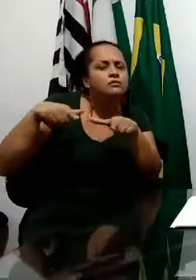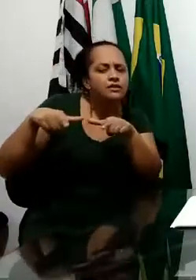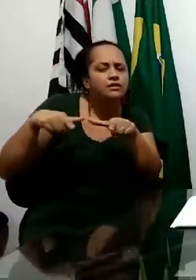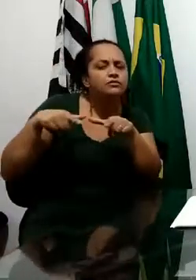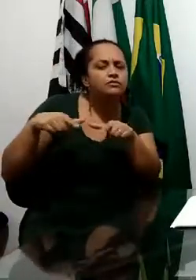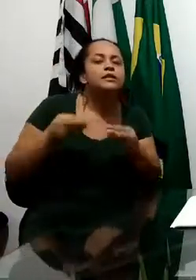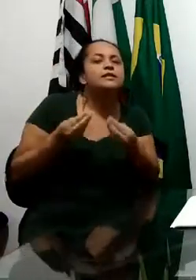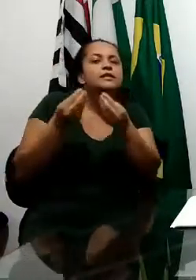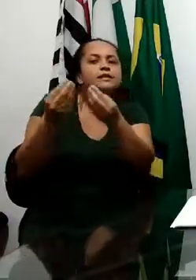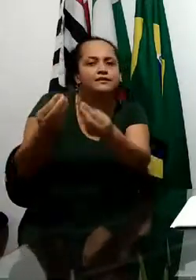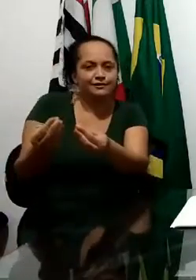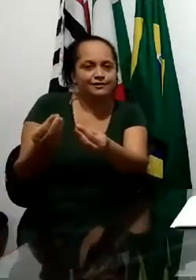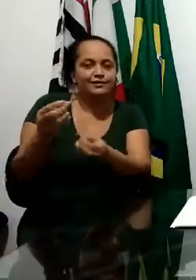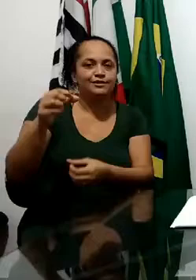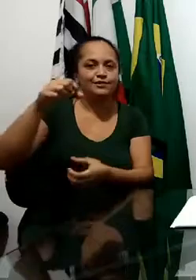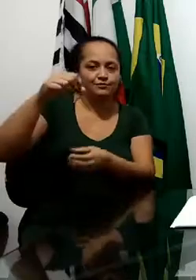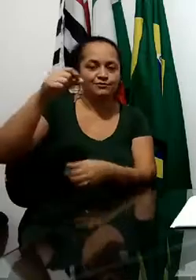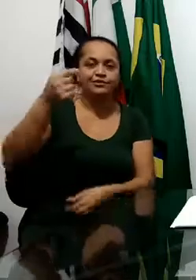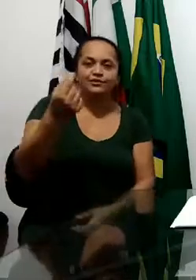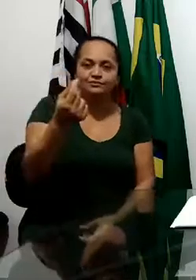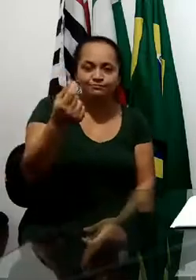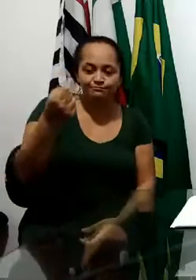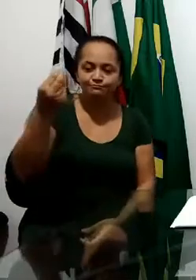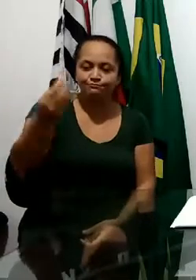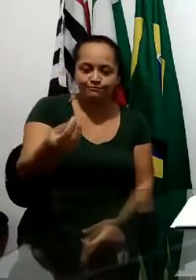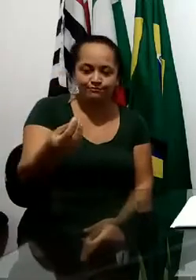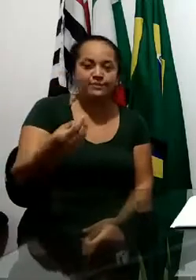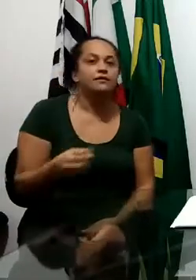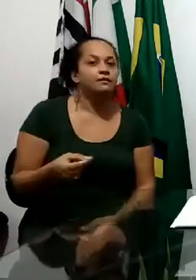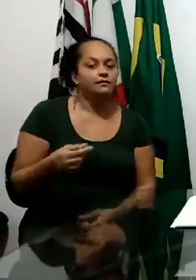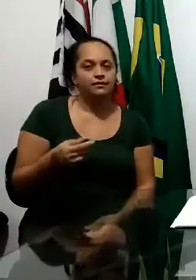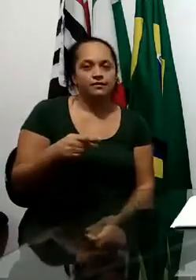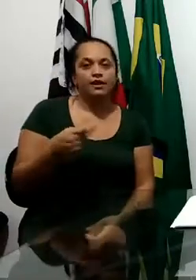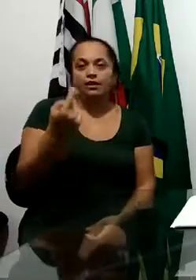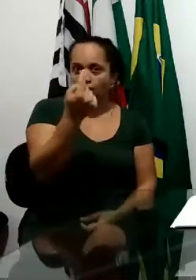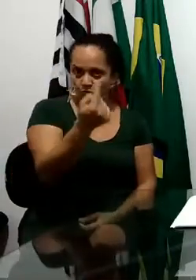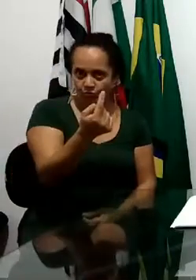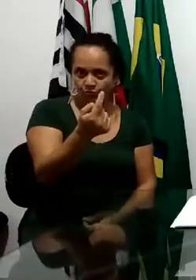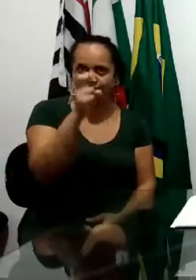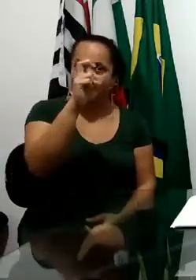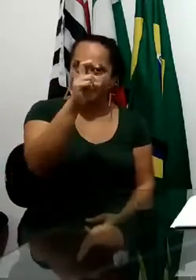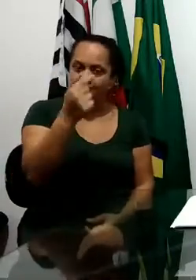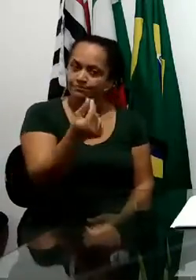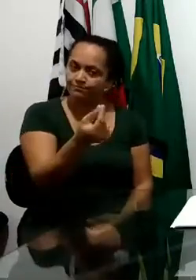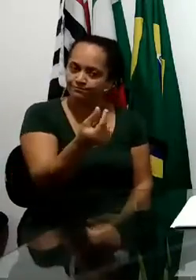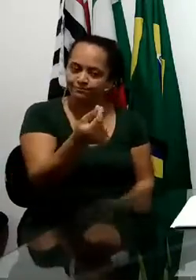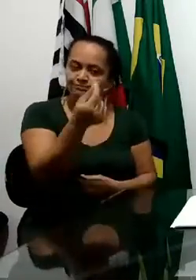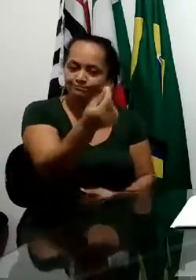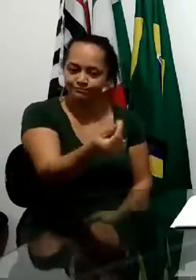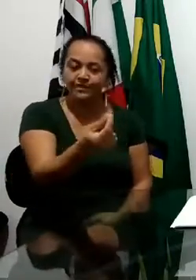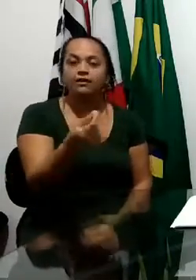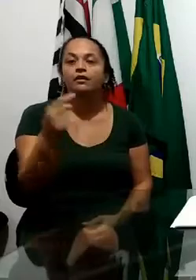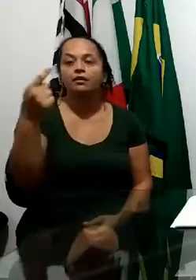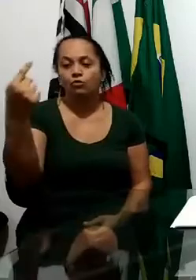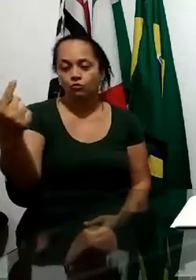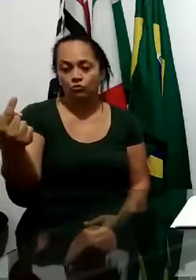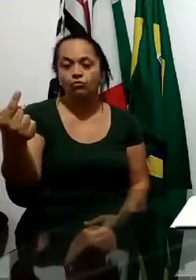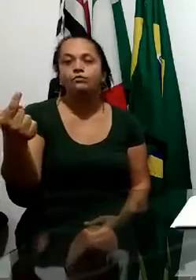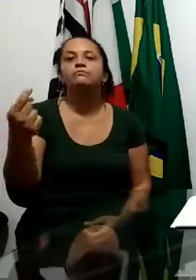confiou os seus bens. A um ele deu 5 talentos, a outro